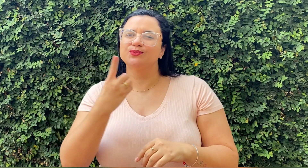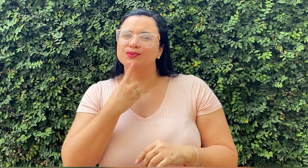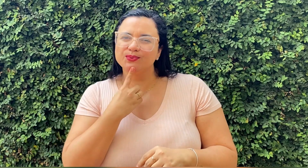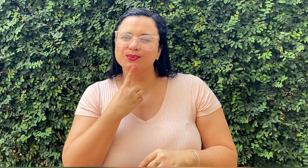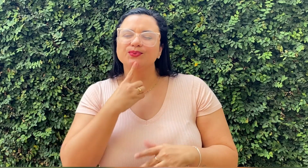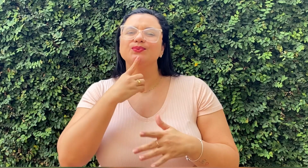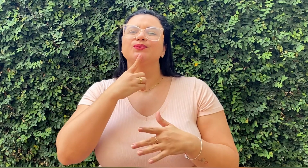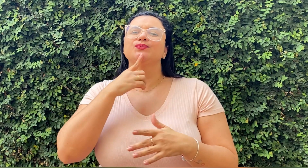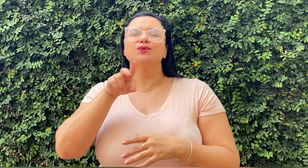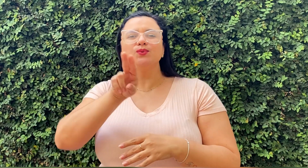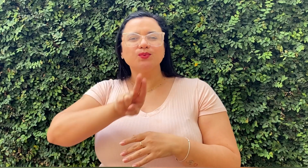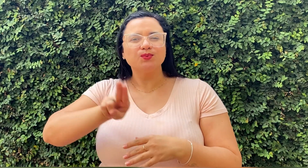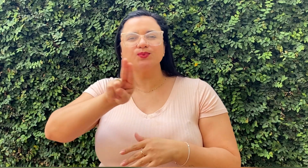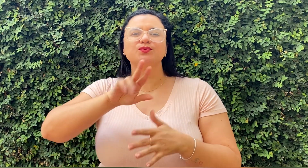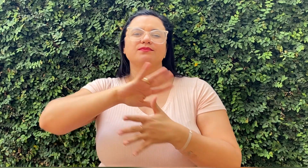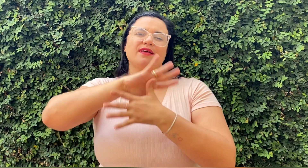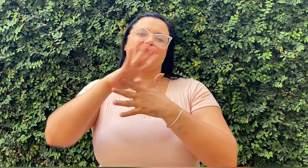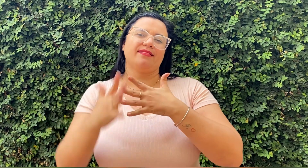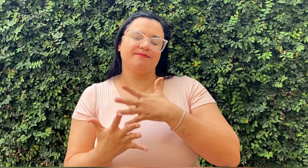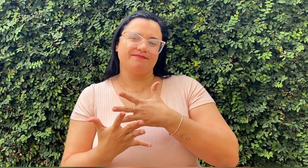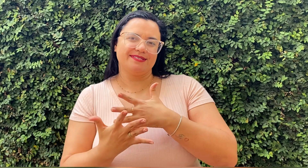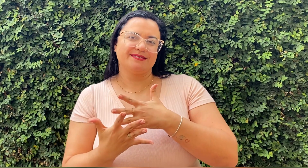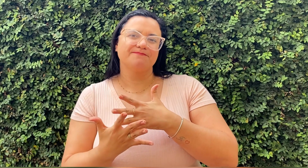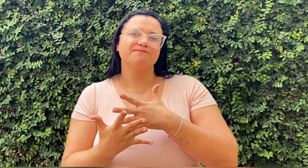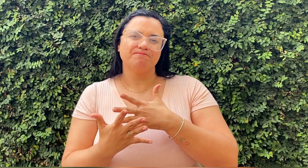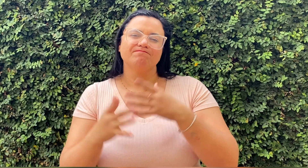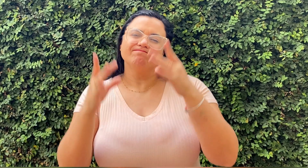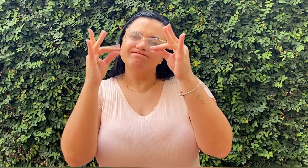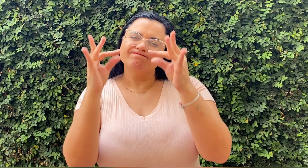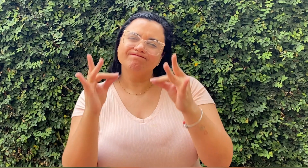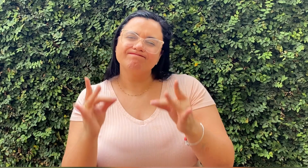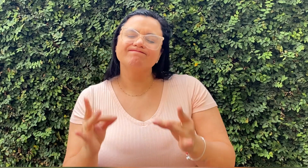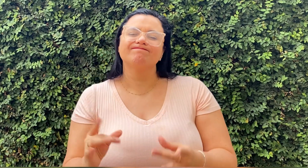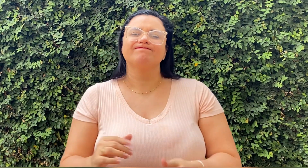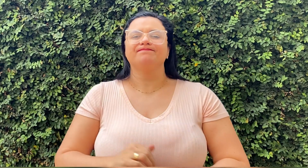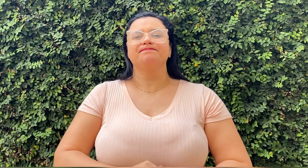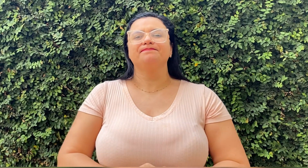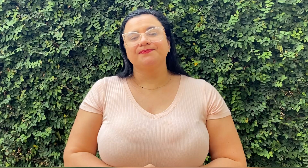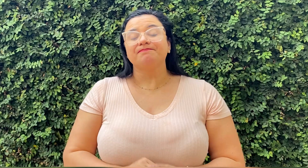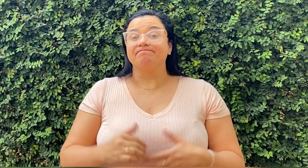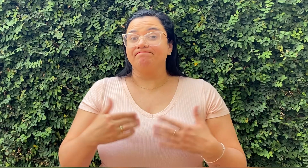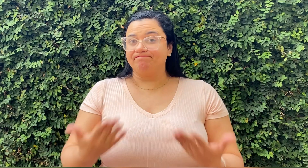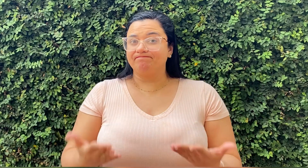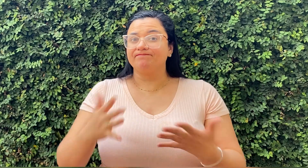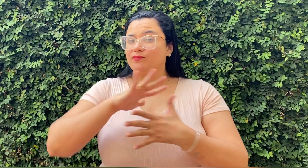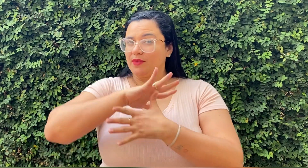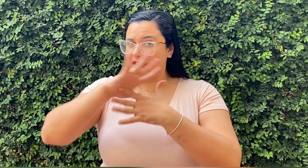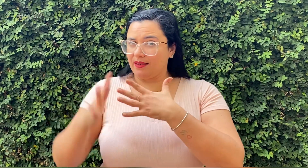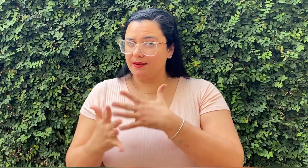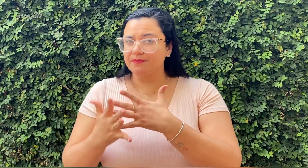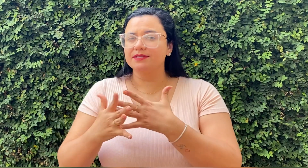surdo, de ter acesso a Libras. Lá você vai poder conhecer